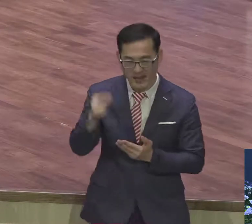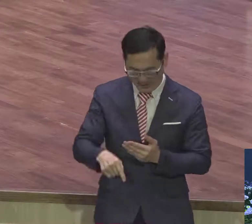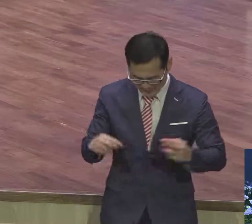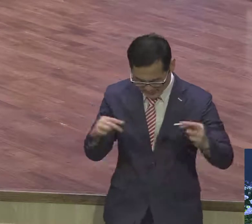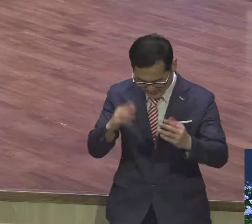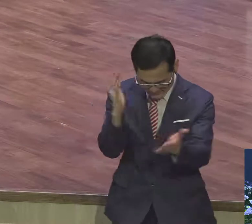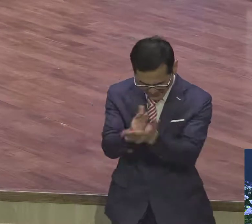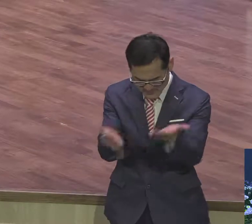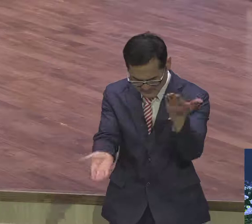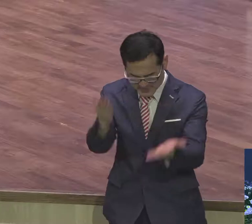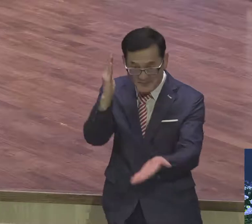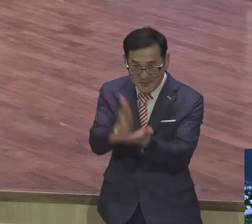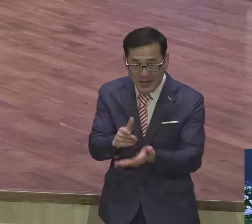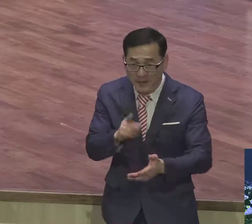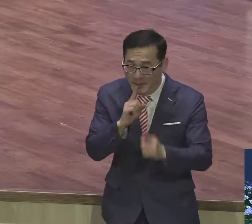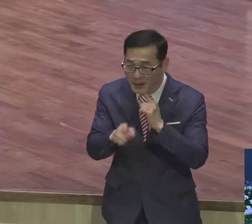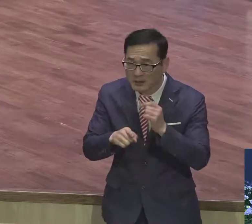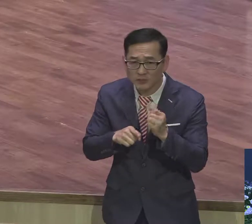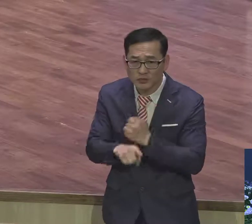우리는